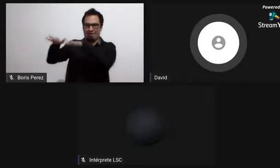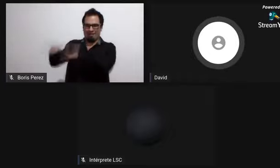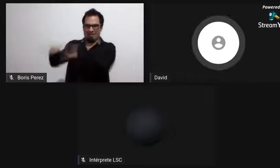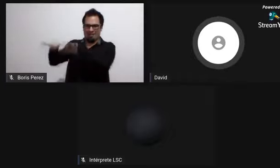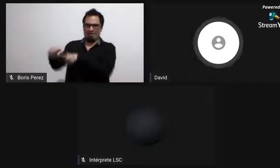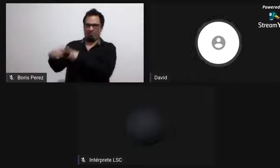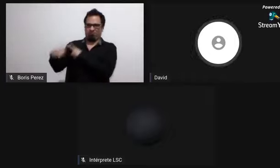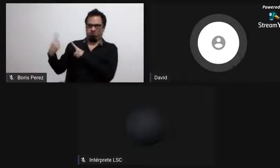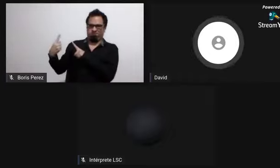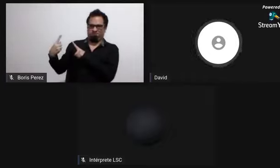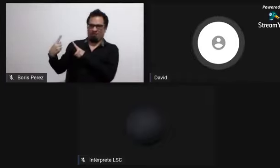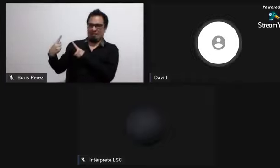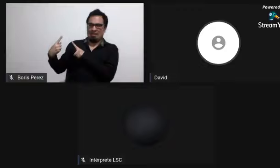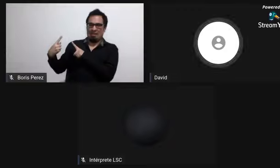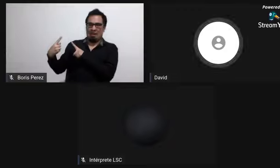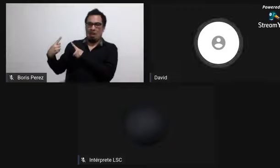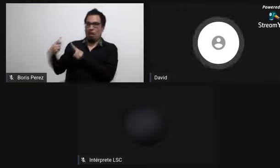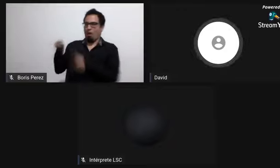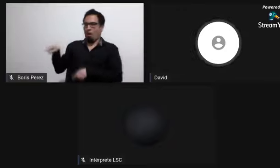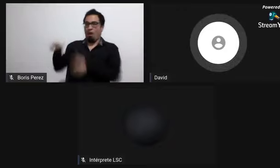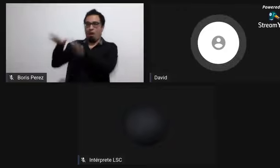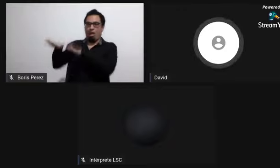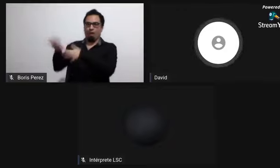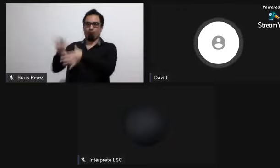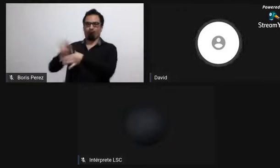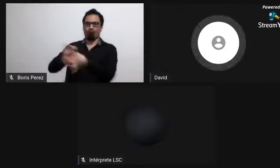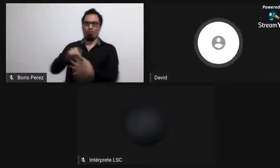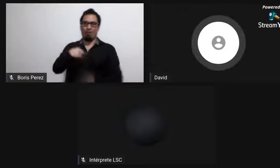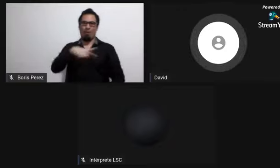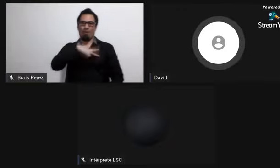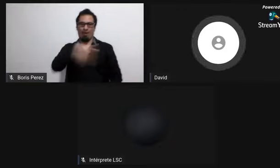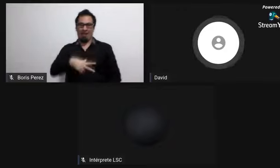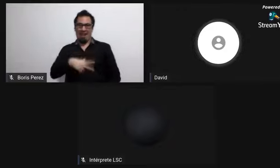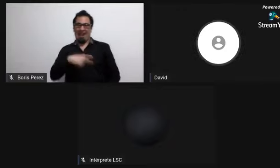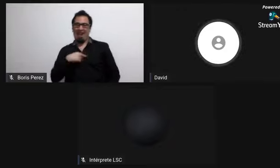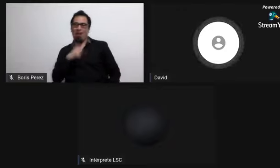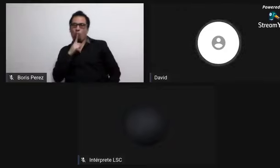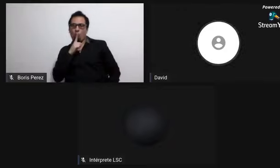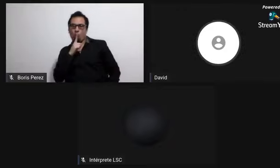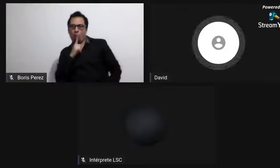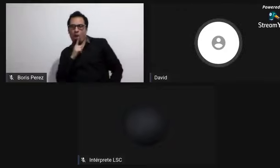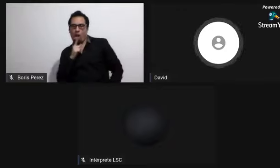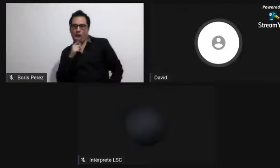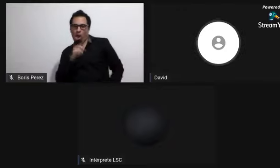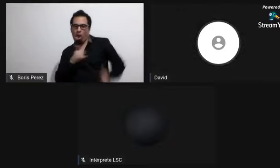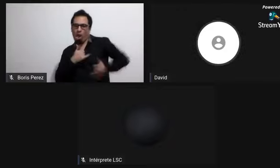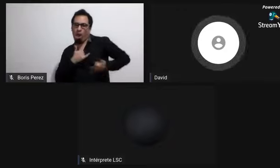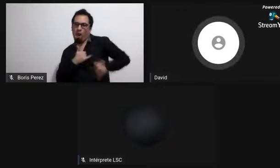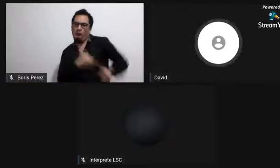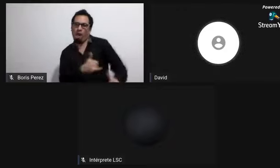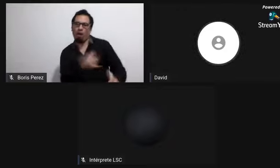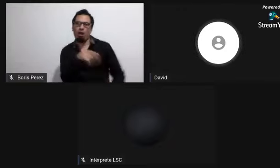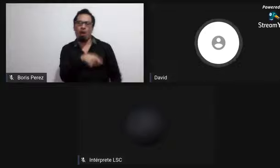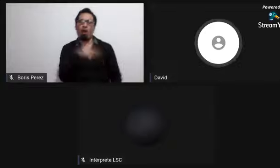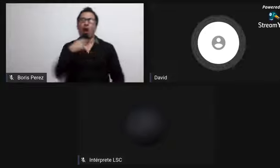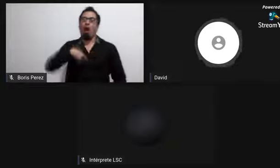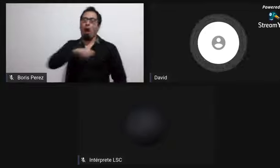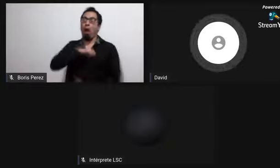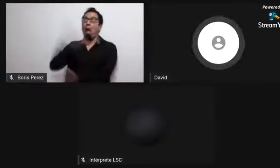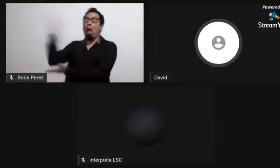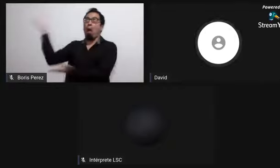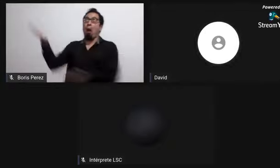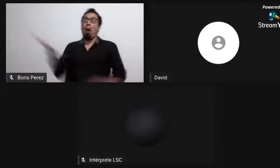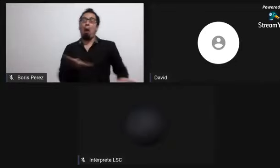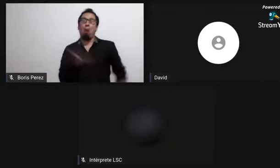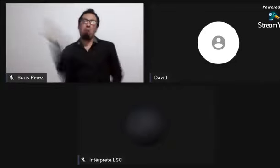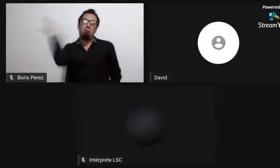a través de esa conspiración logra librar una batalla, logra hacer algunos